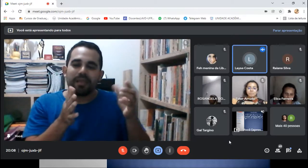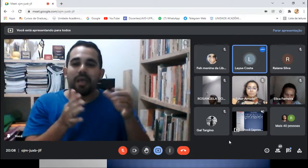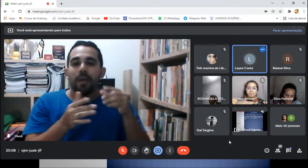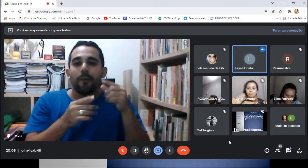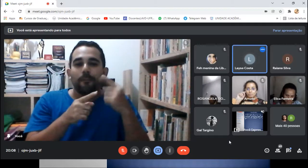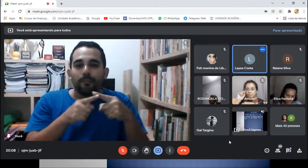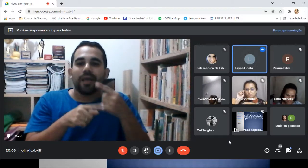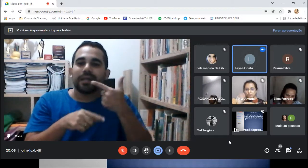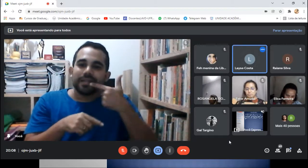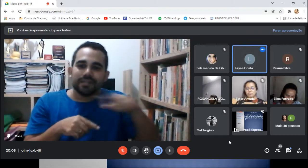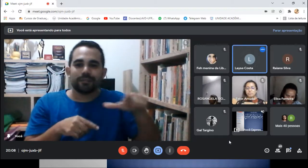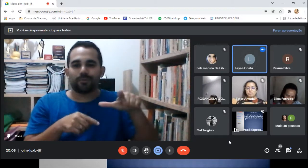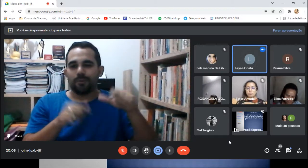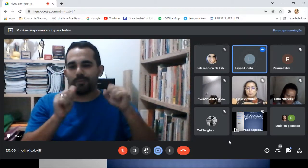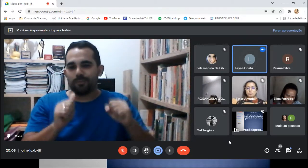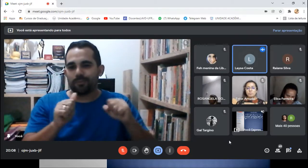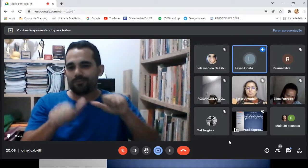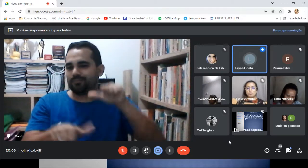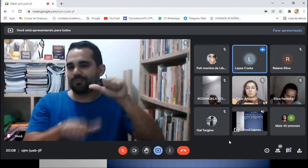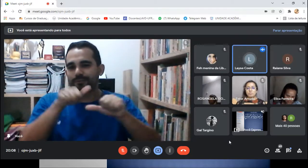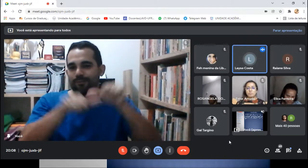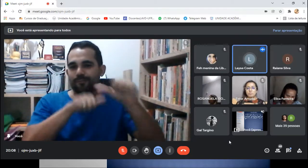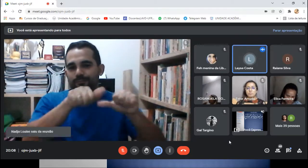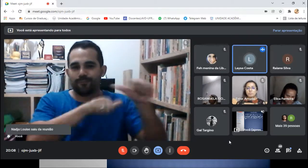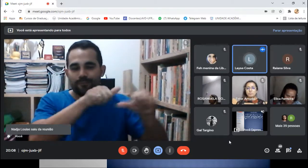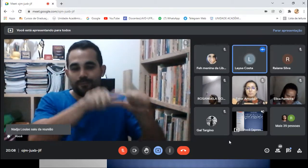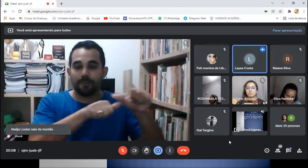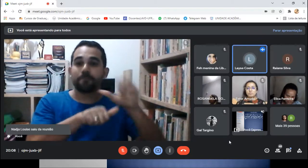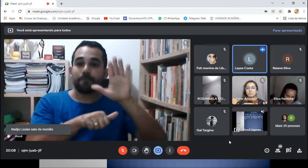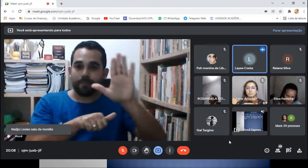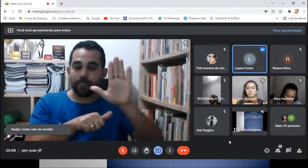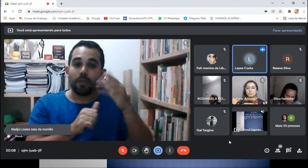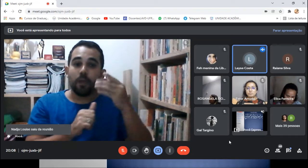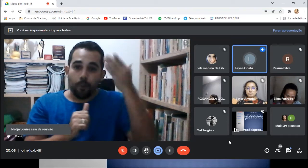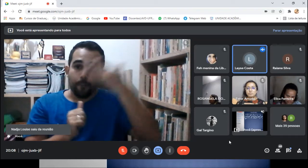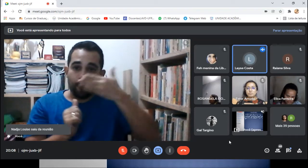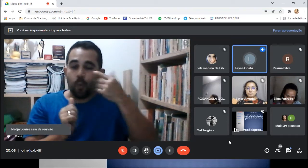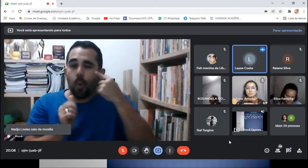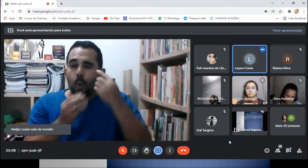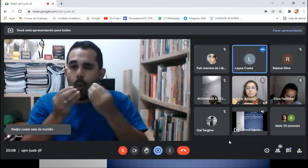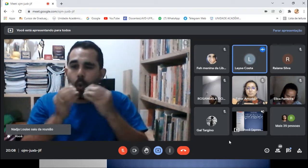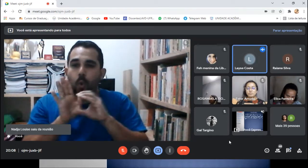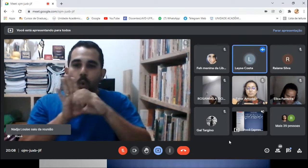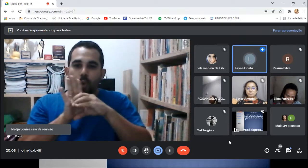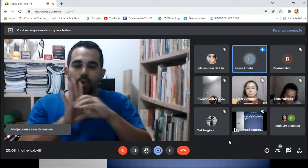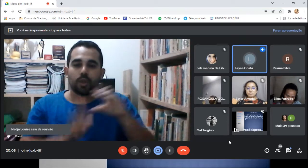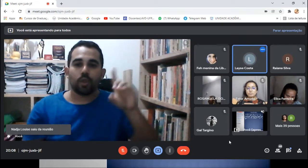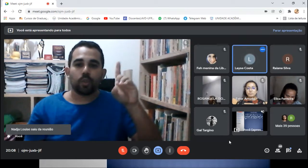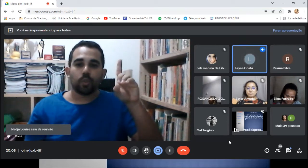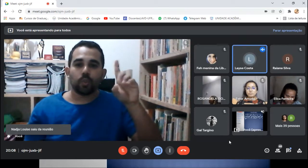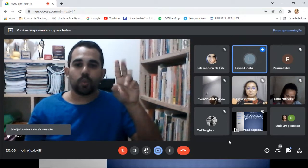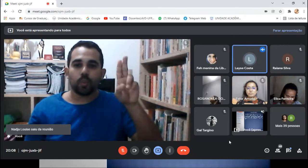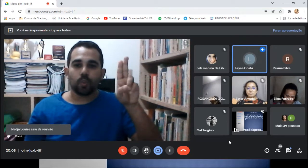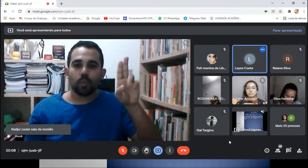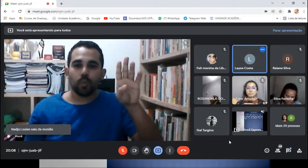combinatórias. Então, de línguas, né? De determinada língua, há essa mudança, essa variação. Eu vou mostrar de que